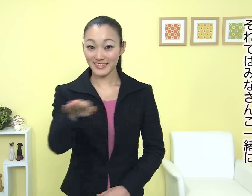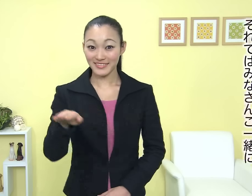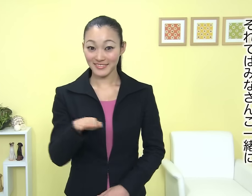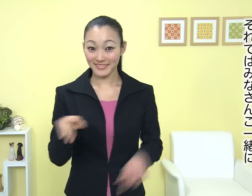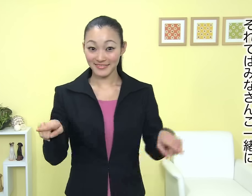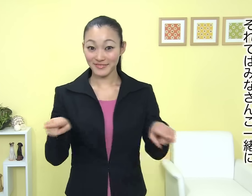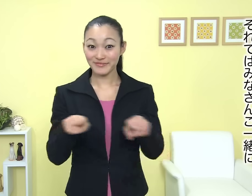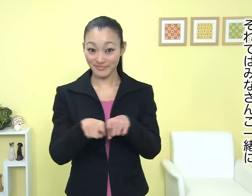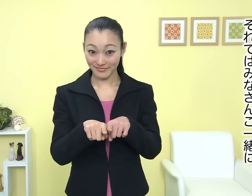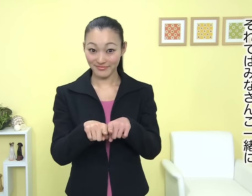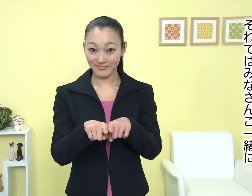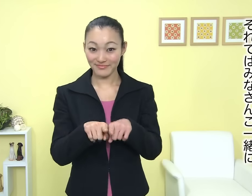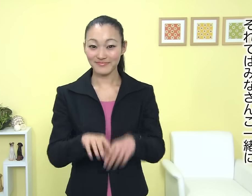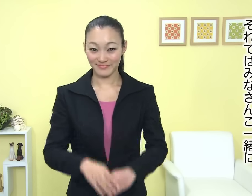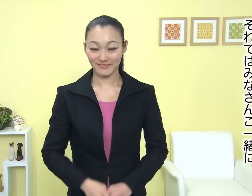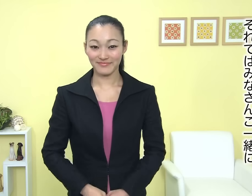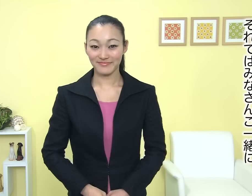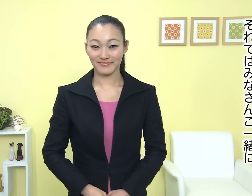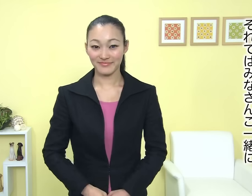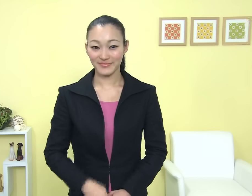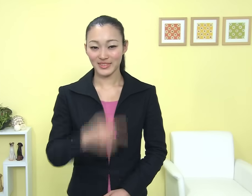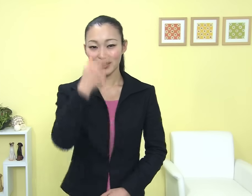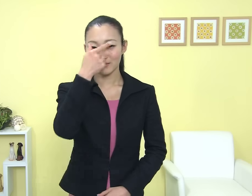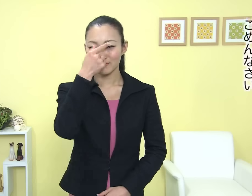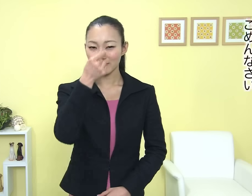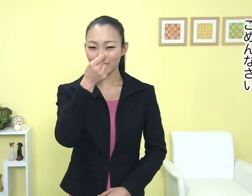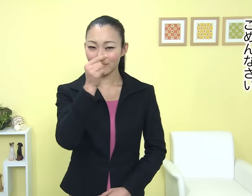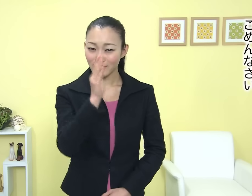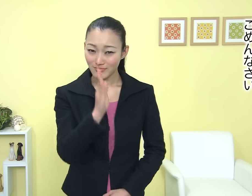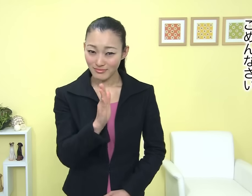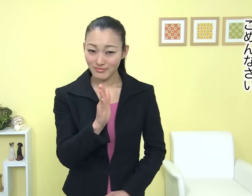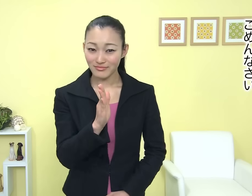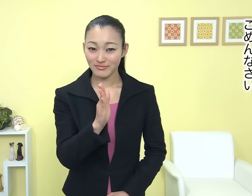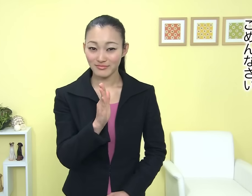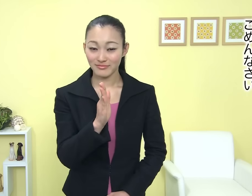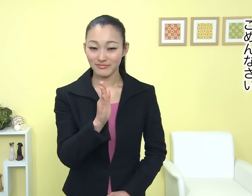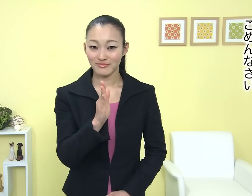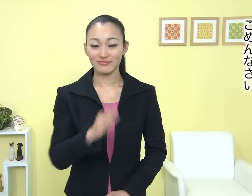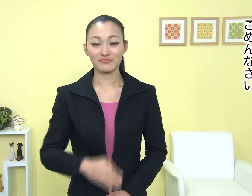それでは皆さんご一緒に、ごめんなさい。